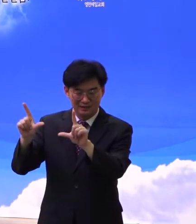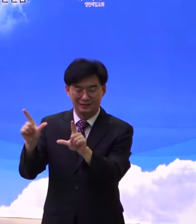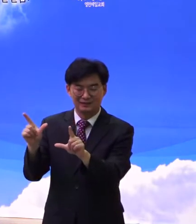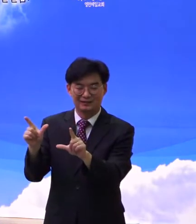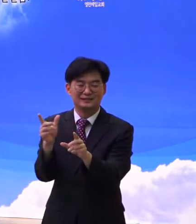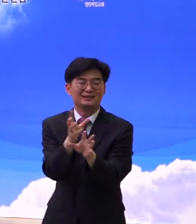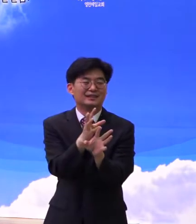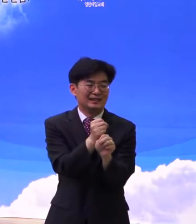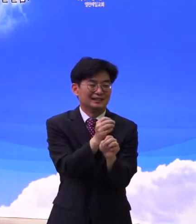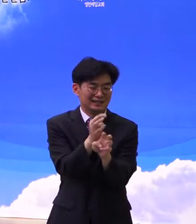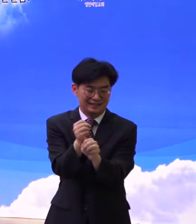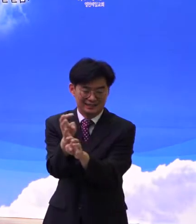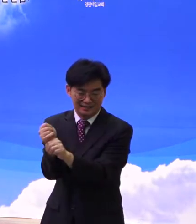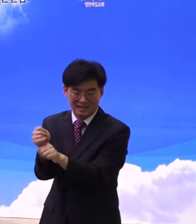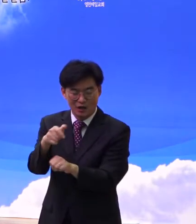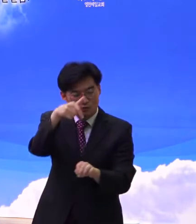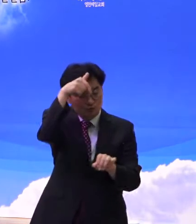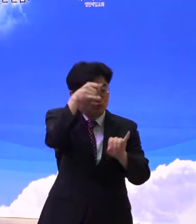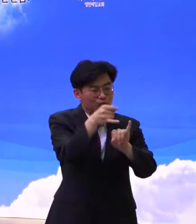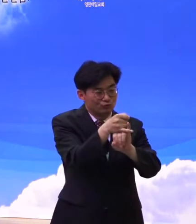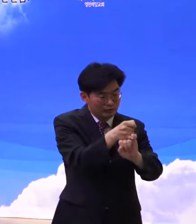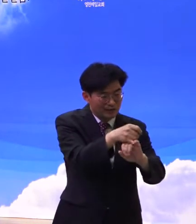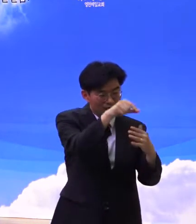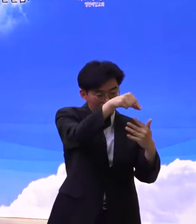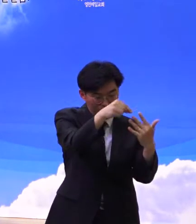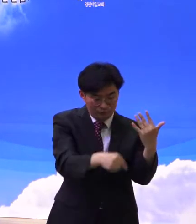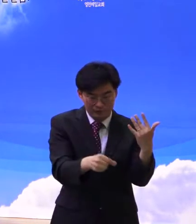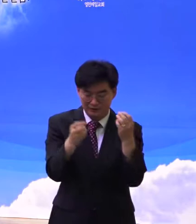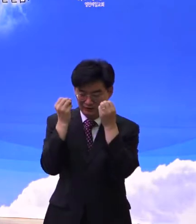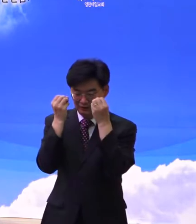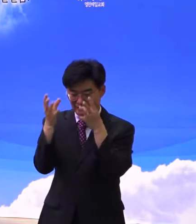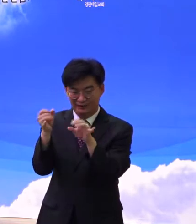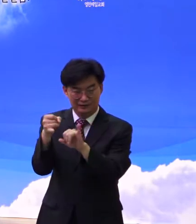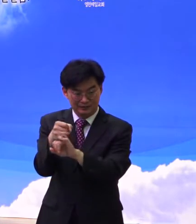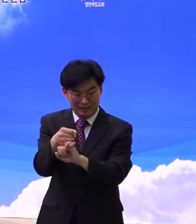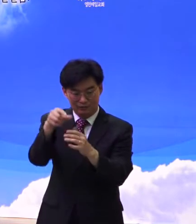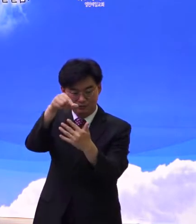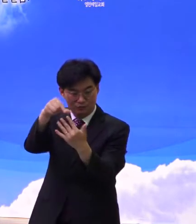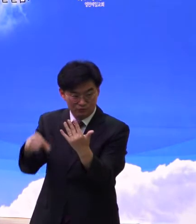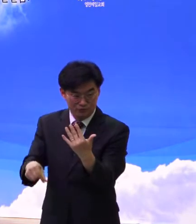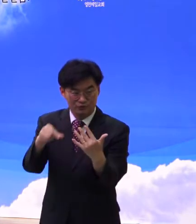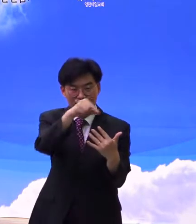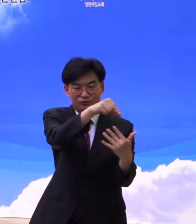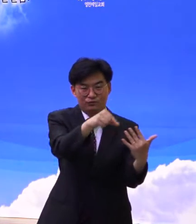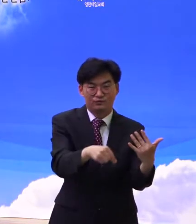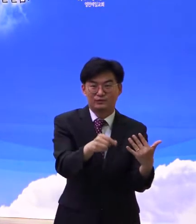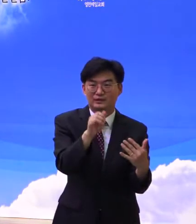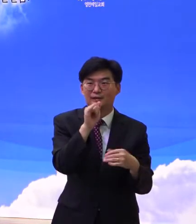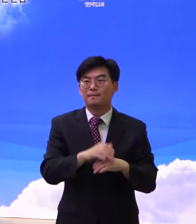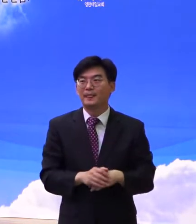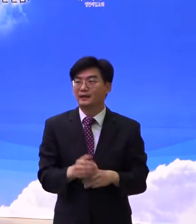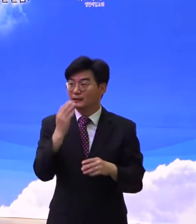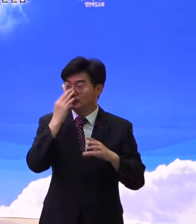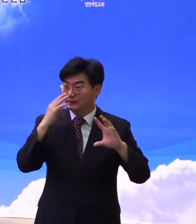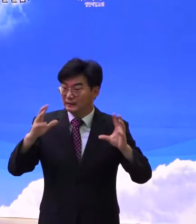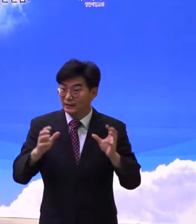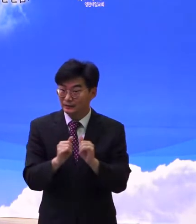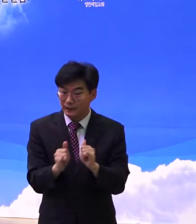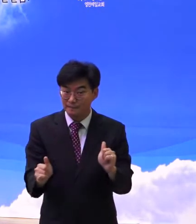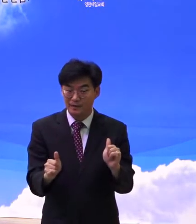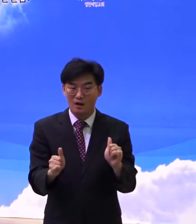있습니다. 그러니까 하나님께서 이스라엘의 남자들에게 1년에 3번 내 앞에 와라 했던 그 절기